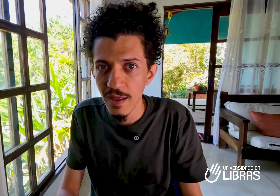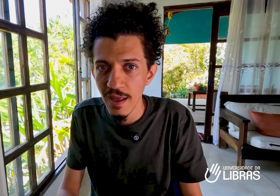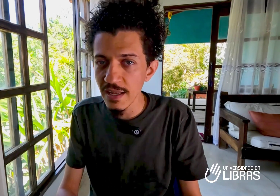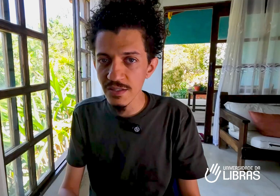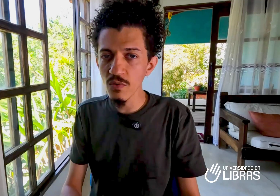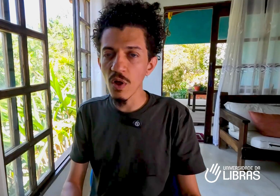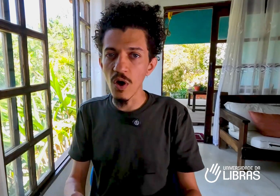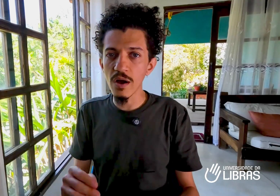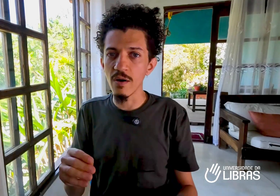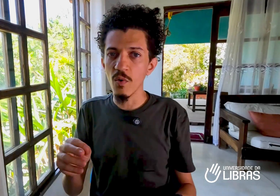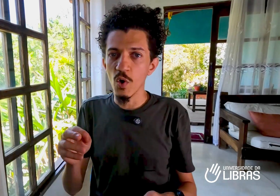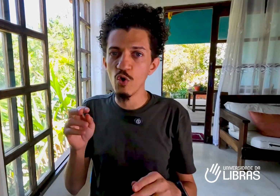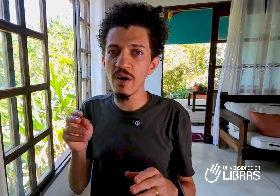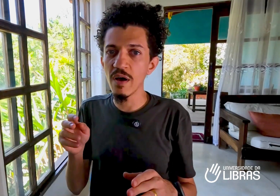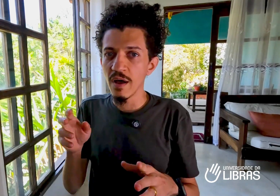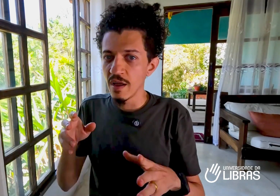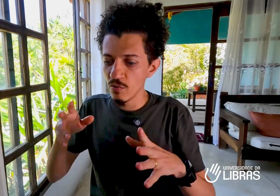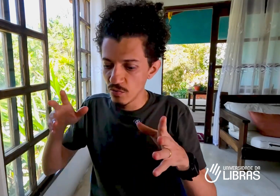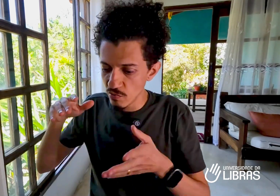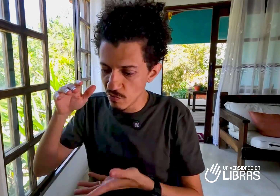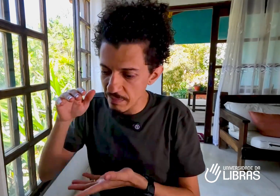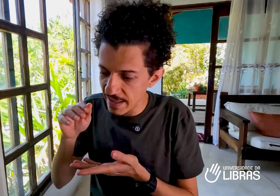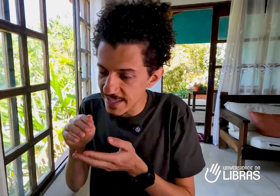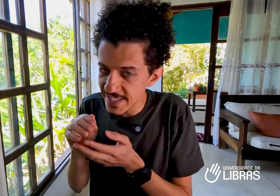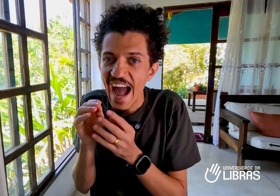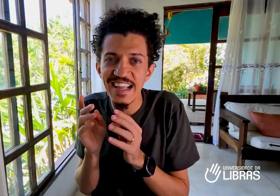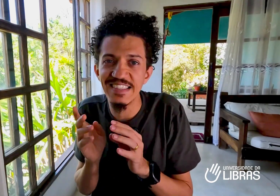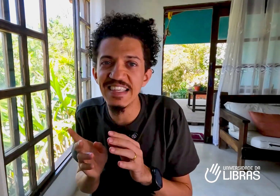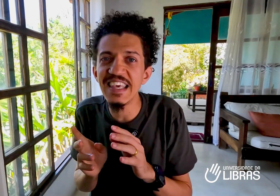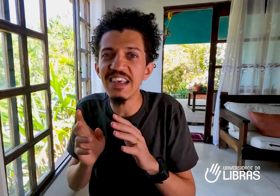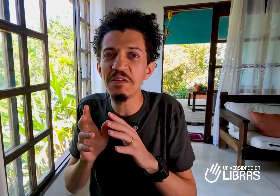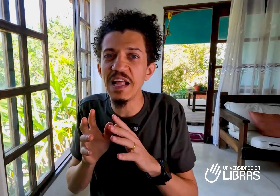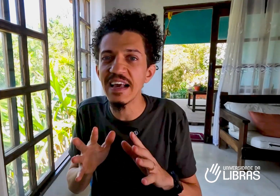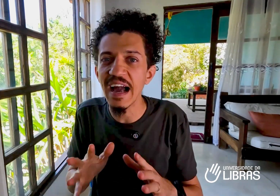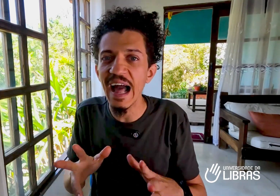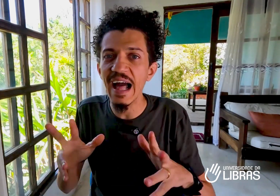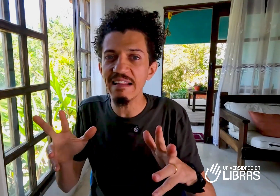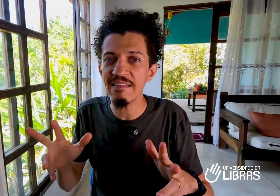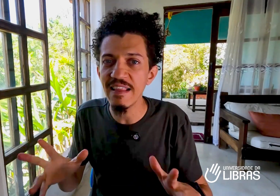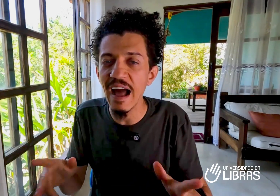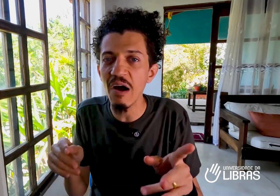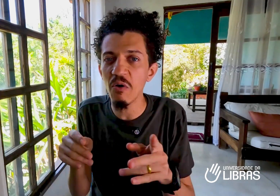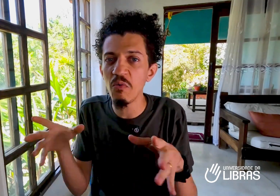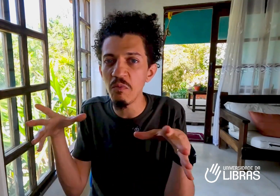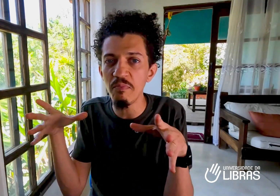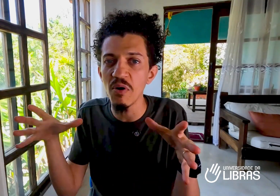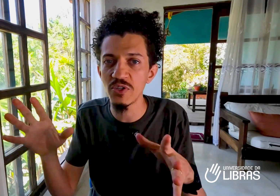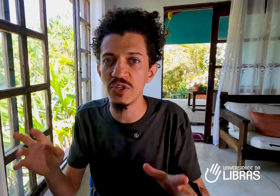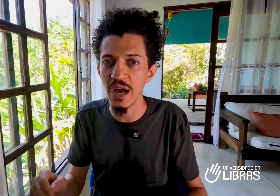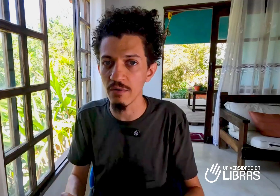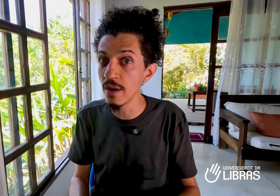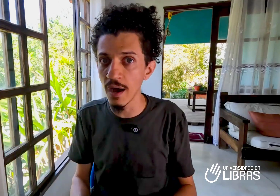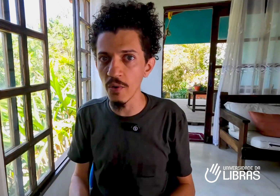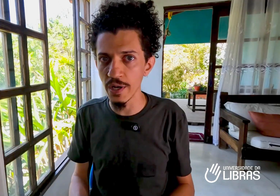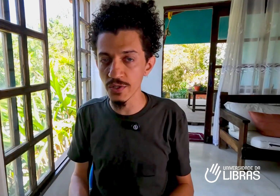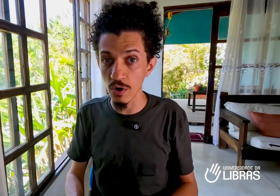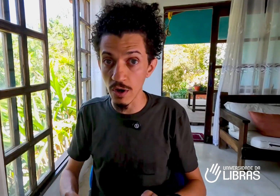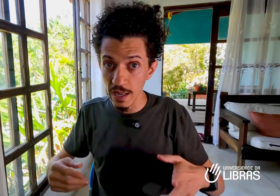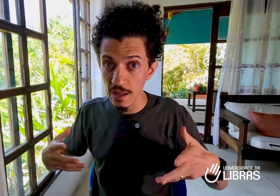Eles não colocam num ambiente rasinho, delicado e tal, num pote de água. Não, eles colocam ele